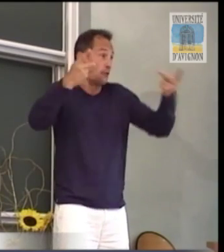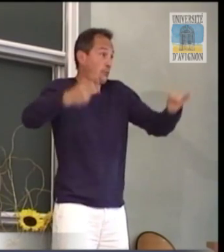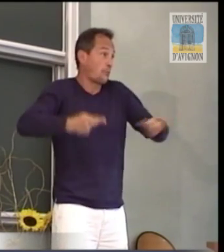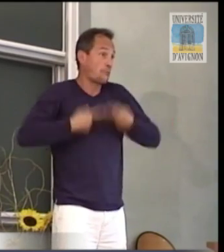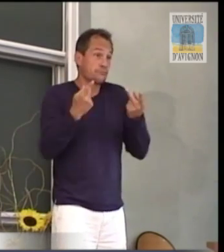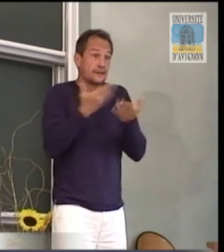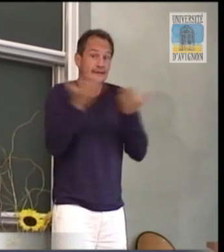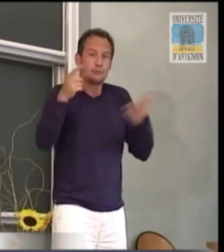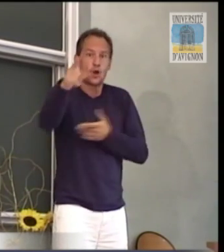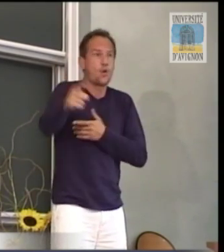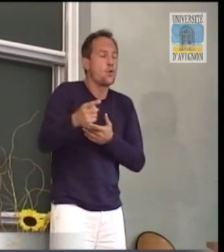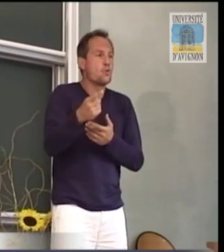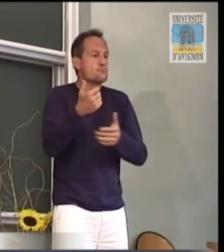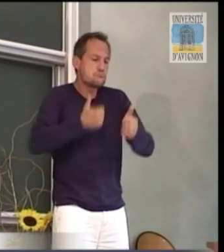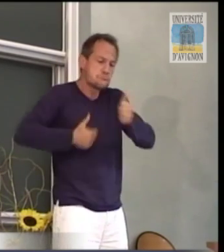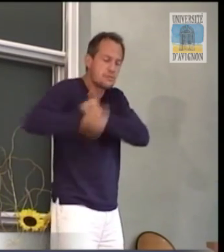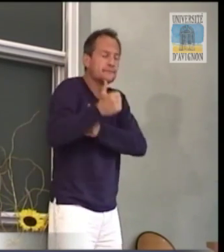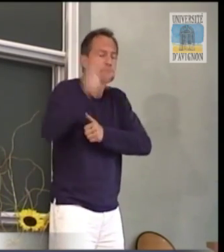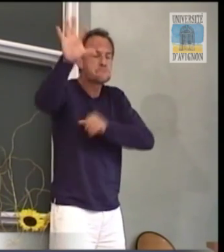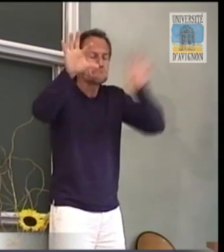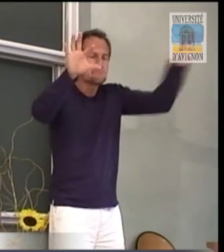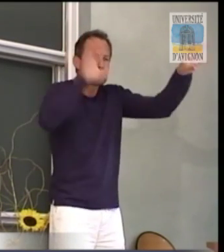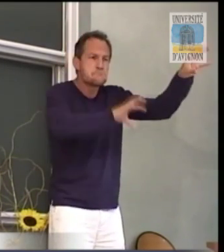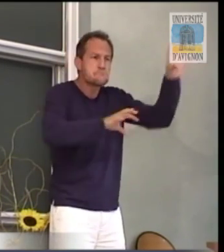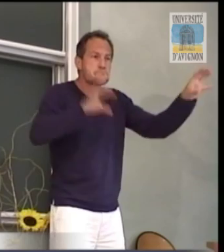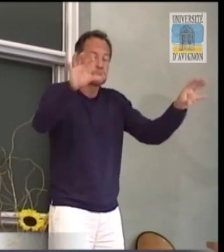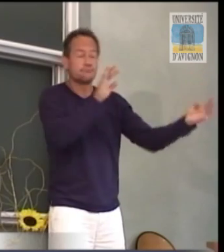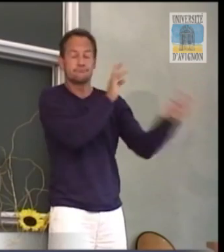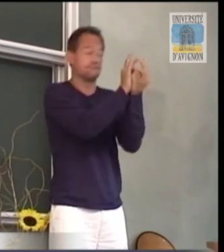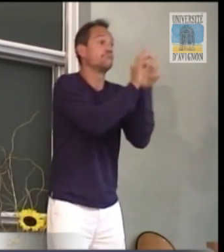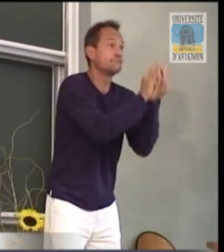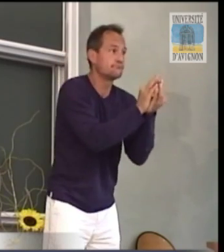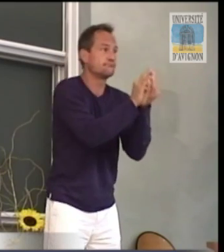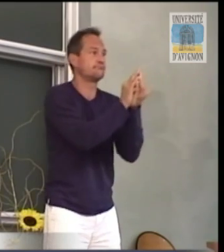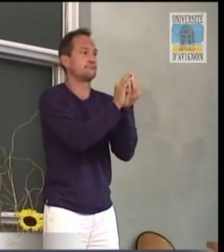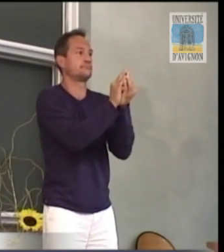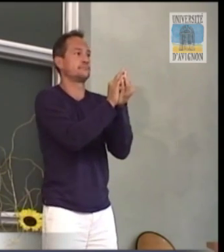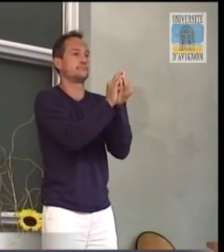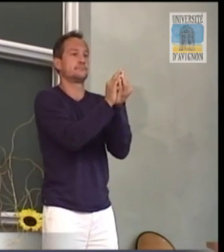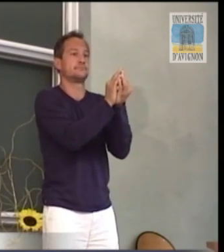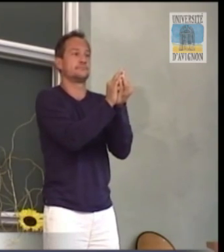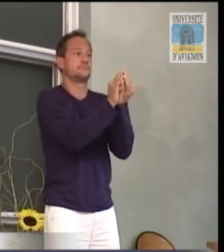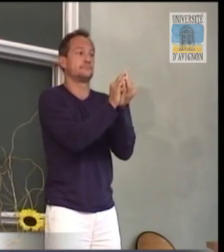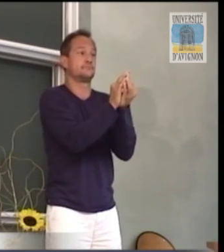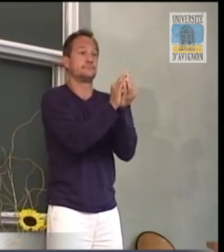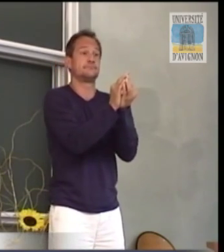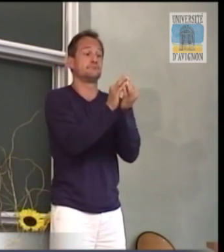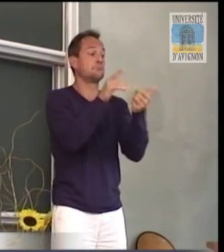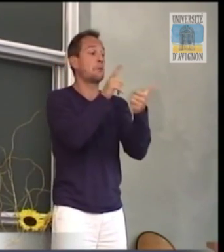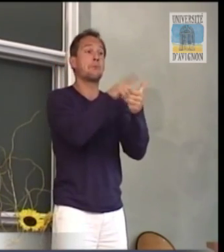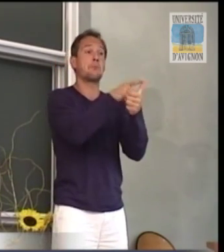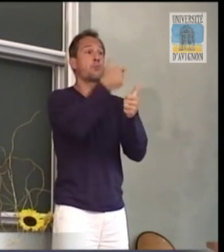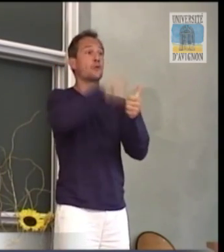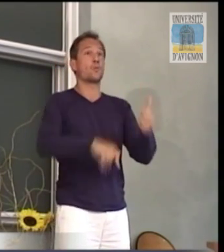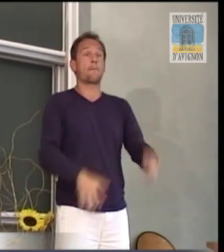qui se lancent dans le noir et explorent, et qui font des rencontres, évidemment. Alors que l'autre qui attend sur place n'en fait